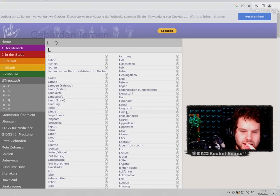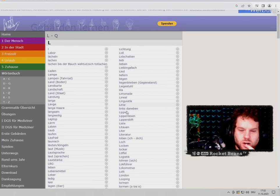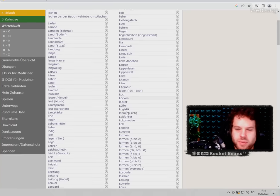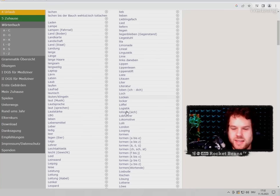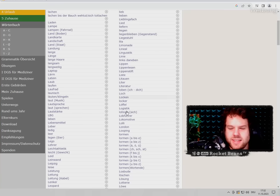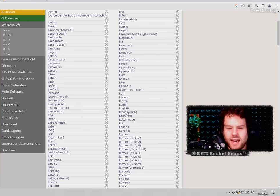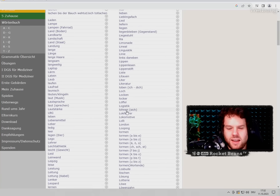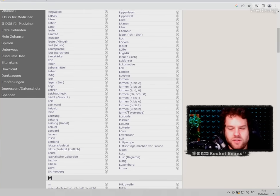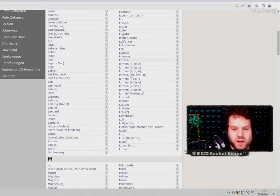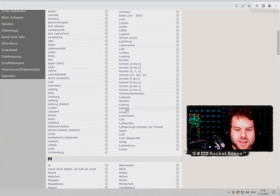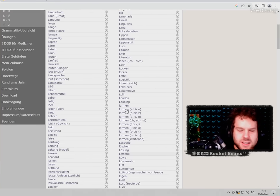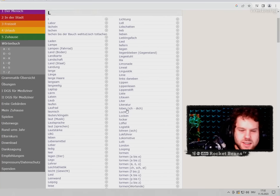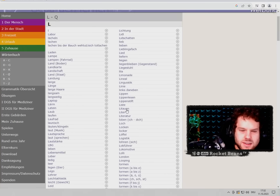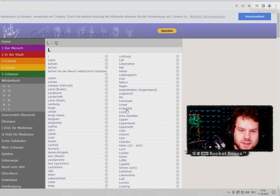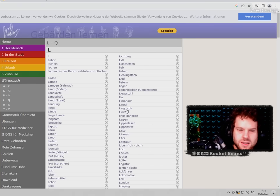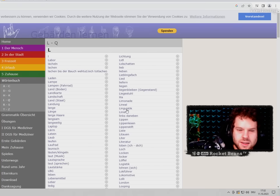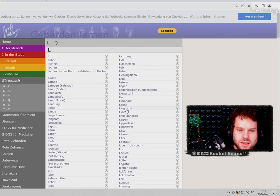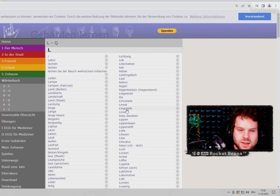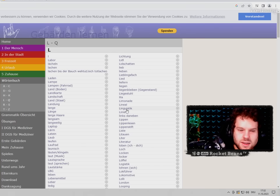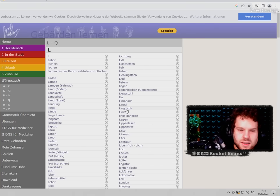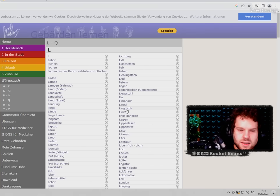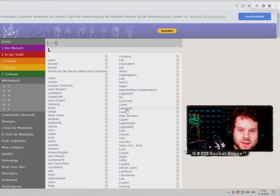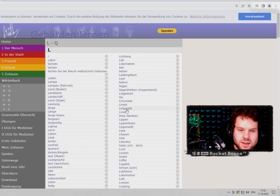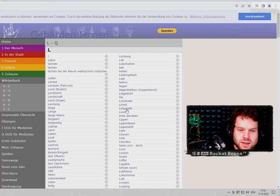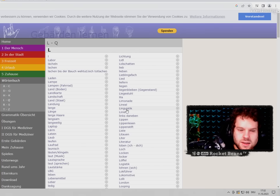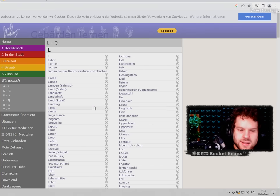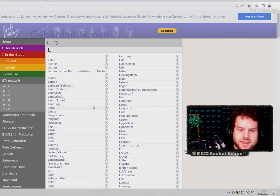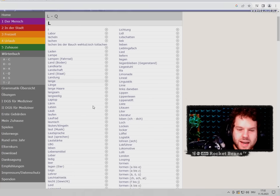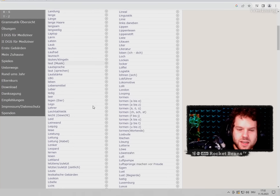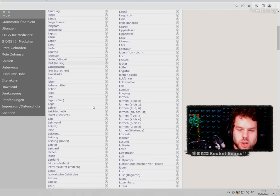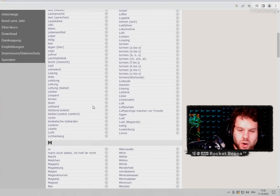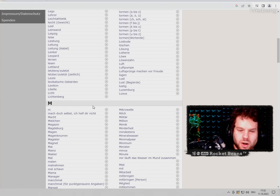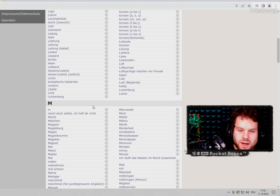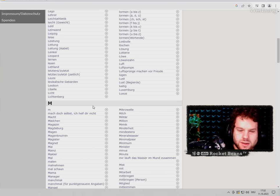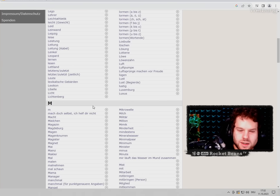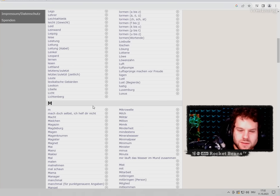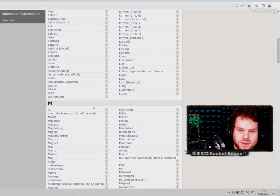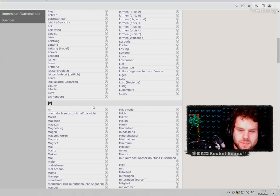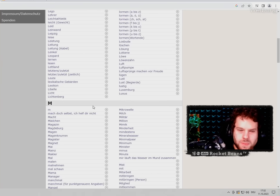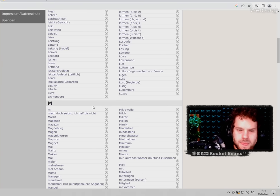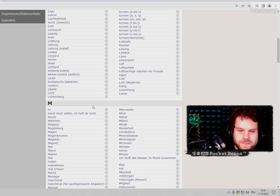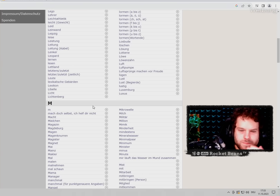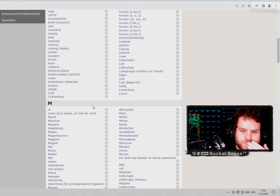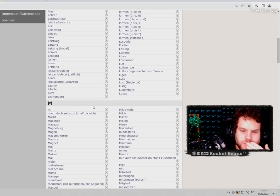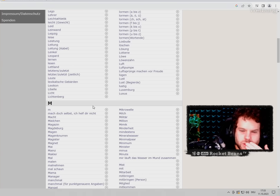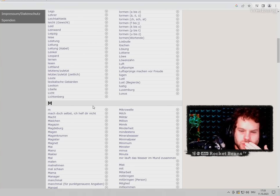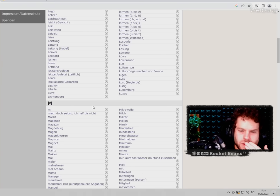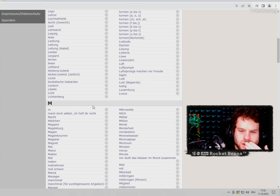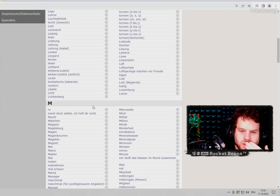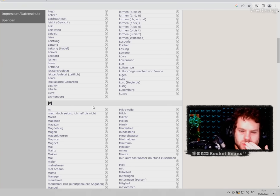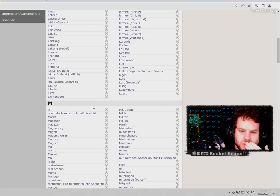Ah, guck mal, das sind alle Wörter, die sie eingesprochen hat, oder wie? Das ist schon mal ganz gut.